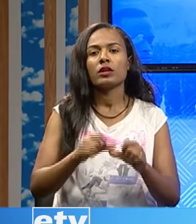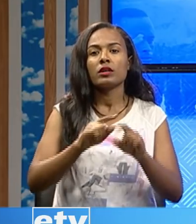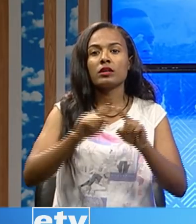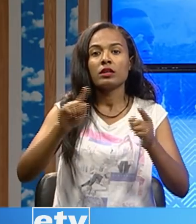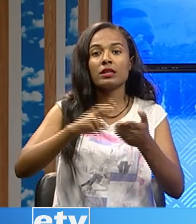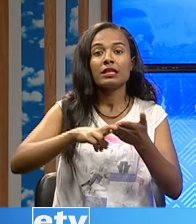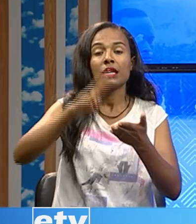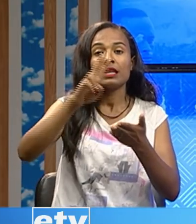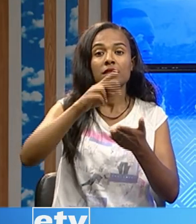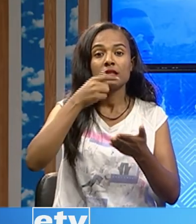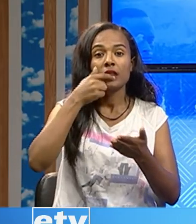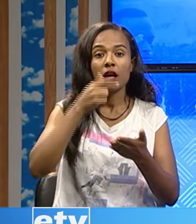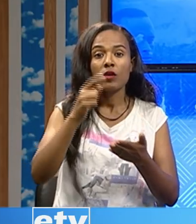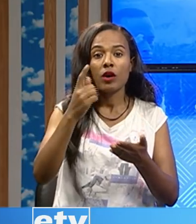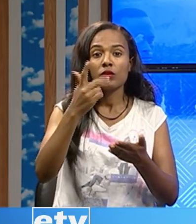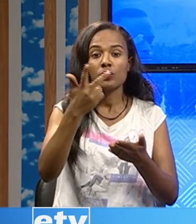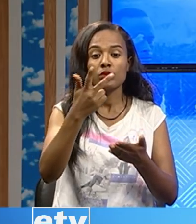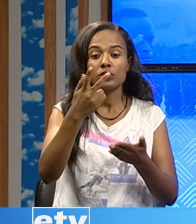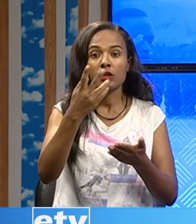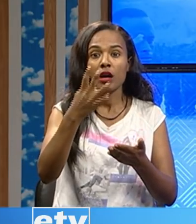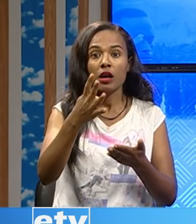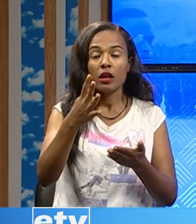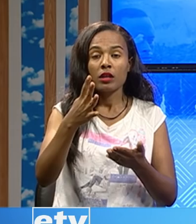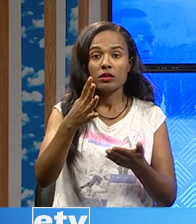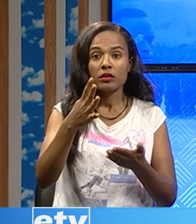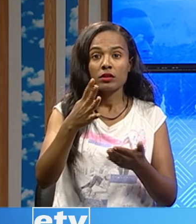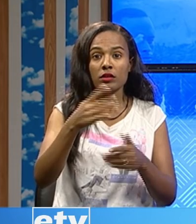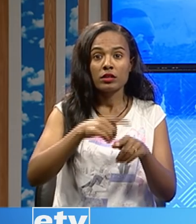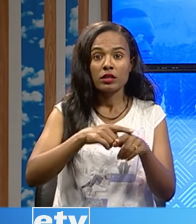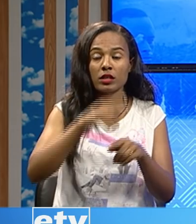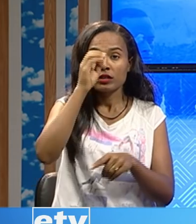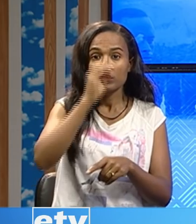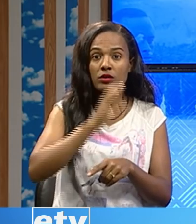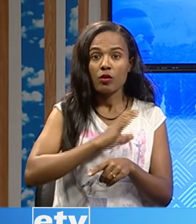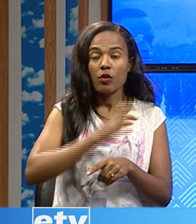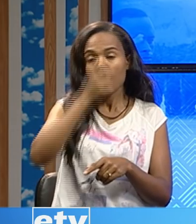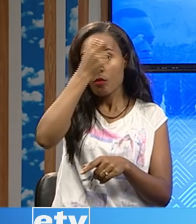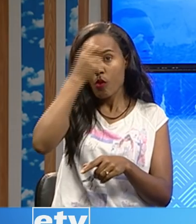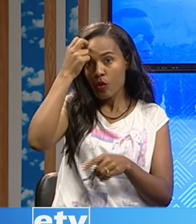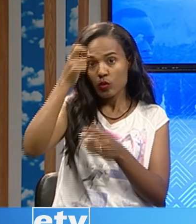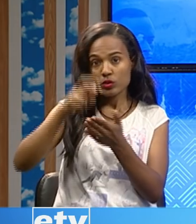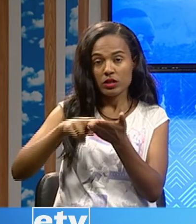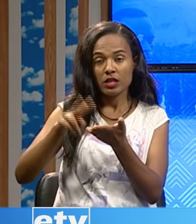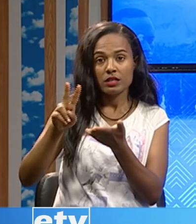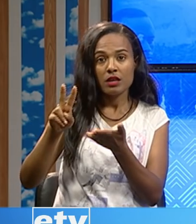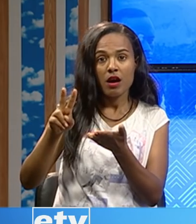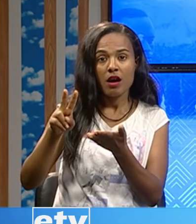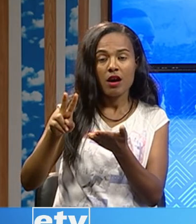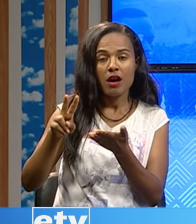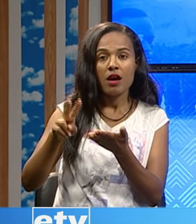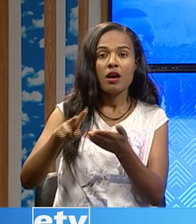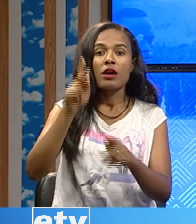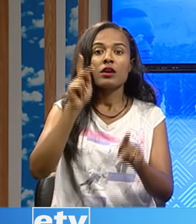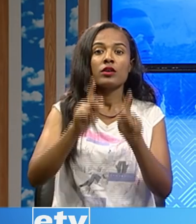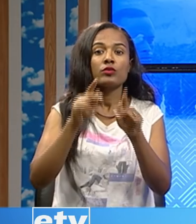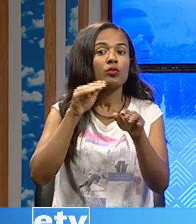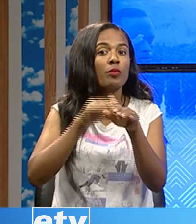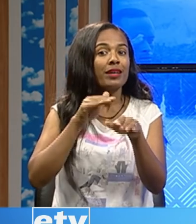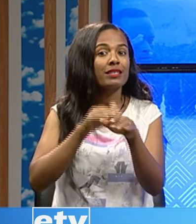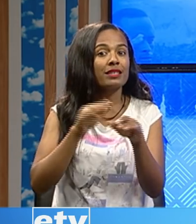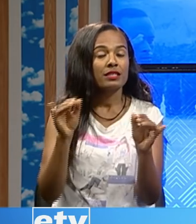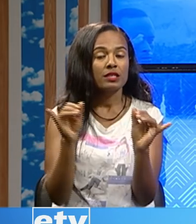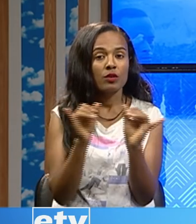ተስተጣጣቀ ያለ ነው። ከአንድ 3 4 ኦፊስ ለምሳሌ ህዝቡ ሆ ብሎ ሲነሳ ህዝቡን በቀሰቀስ ነው